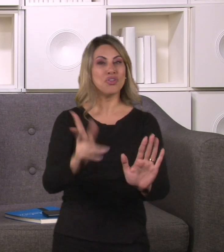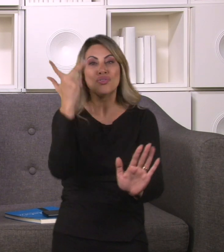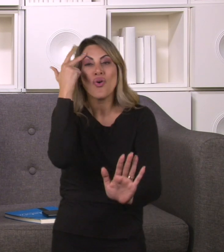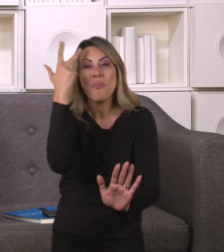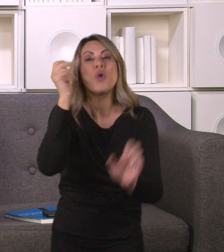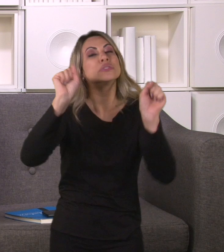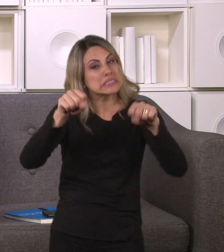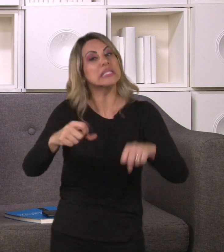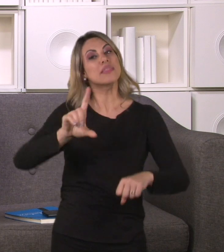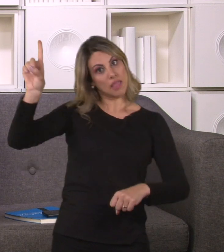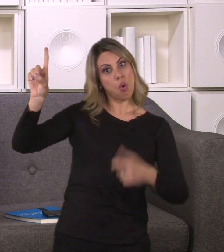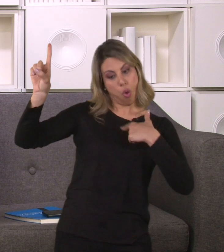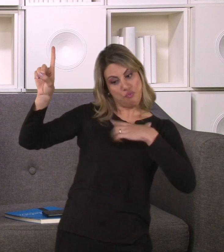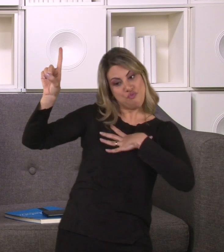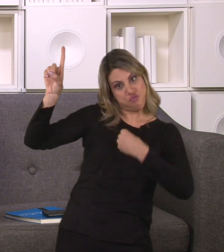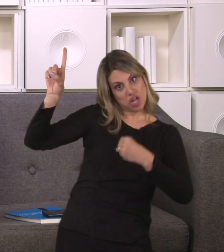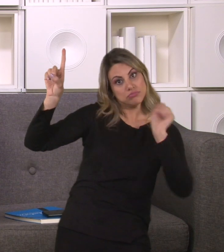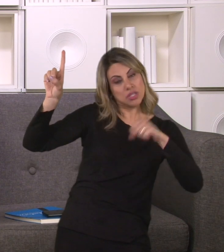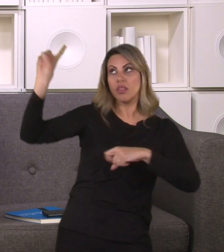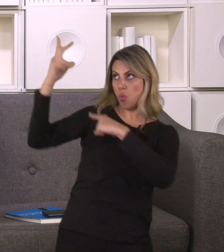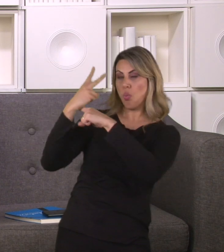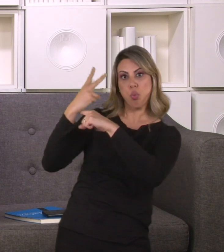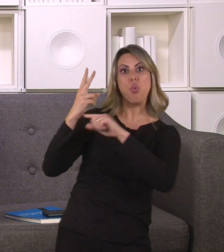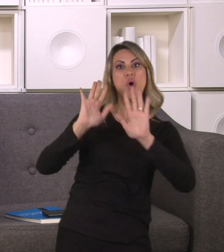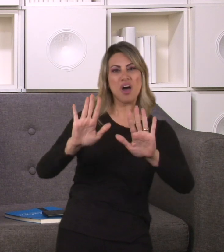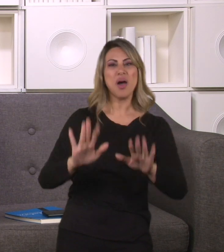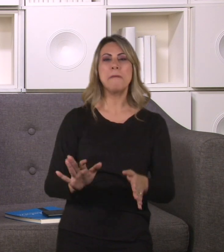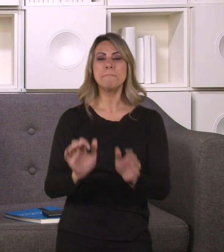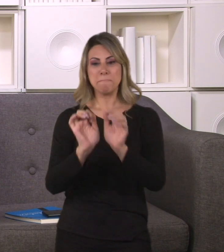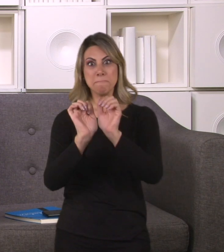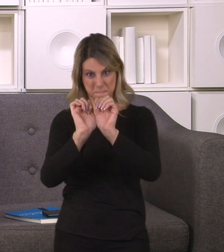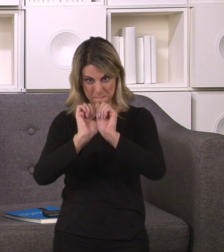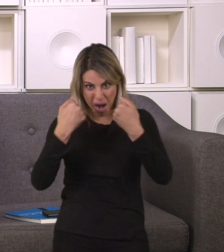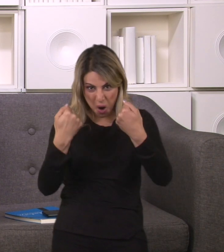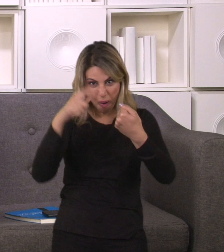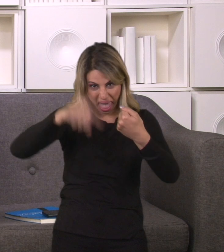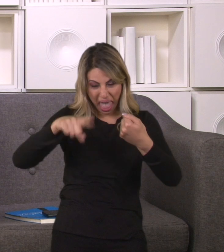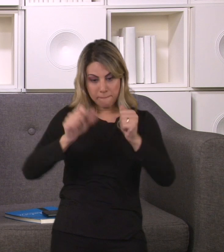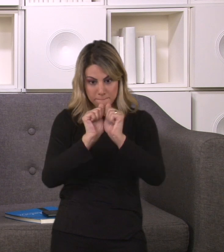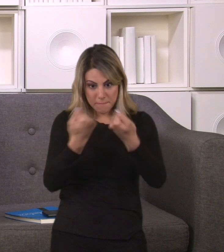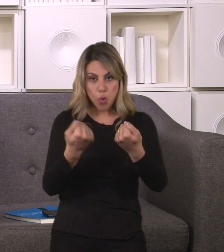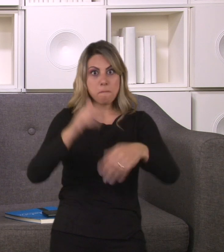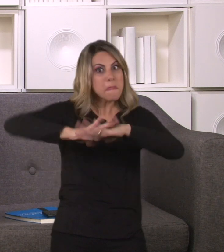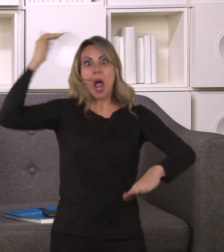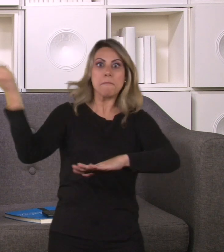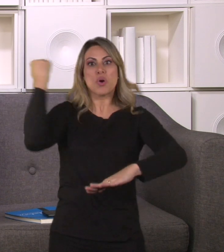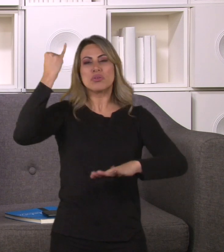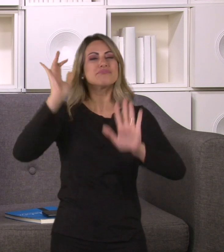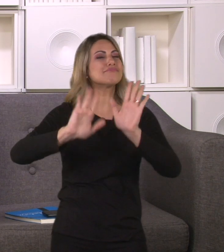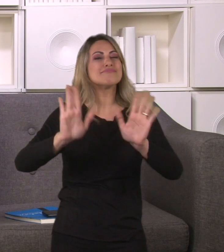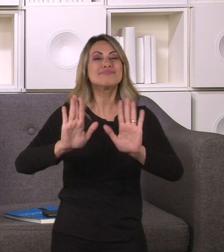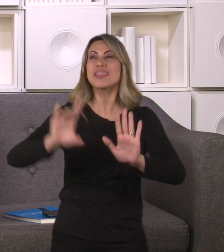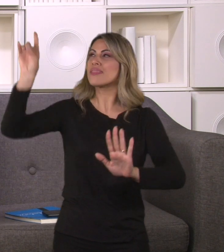por necessidades, porque o que me sustenta não é o pão necessariamente, mas é a certeza de estar na relação de amor